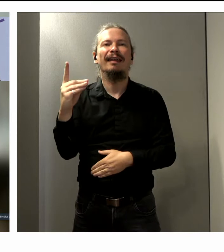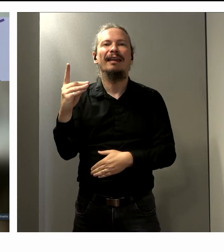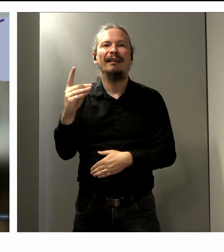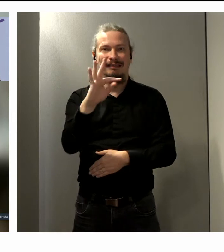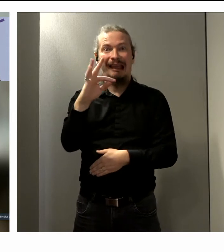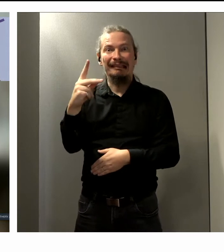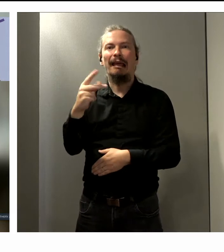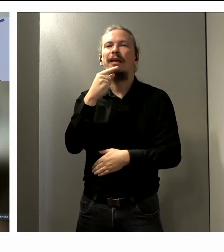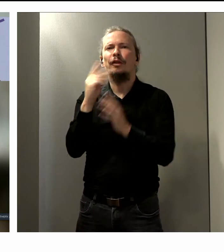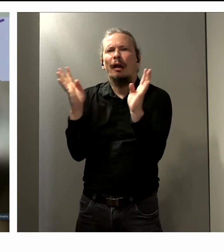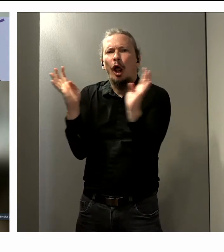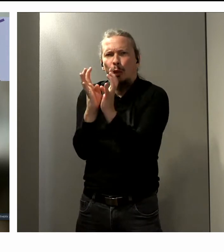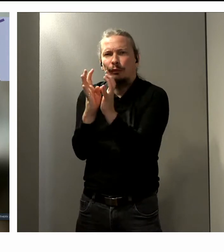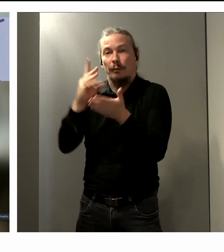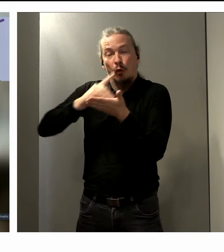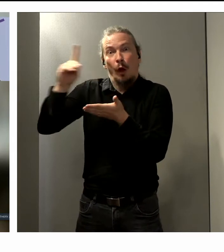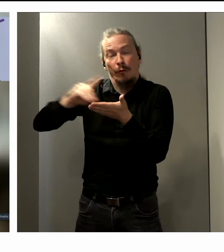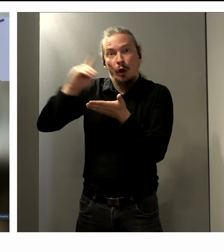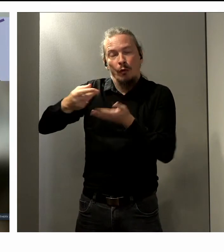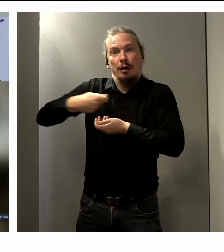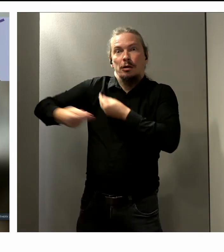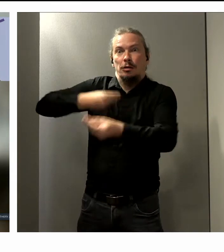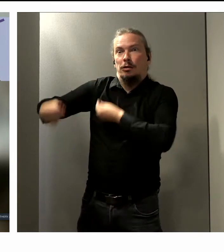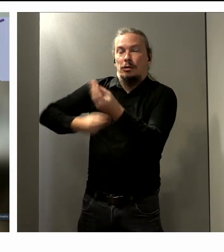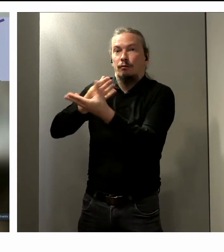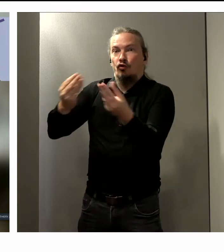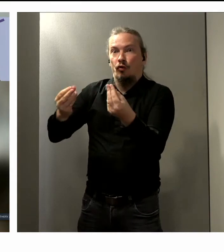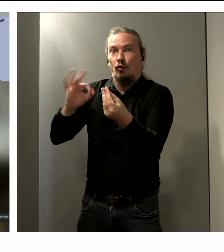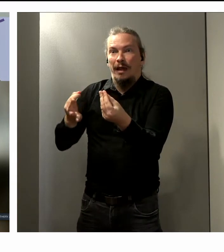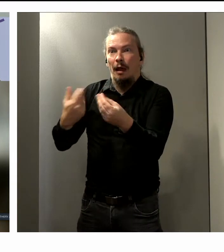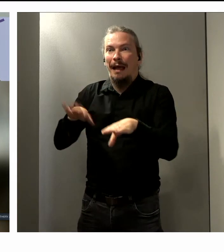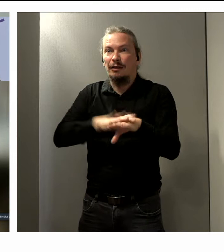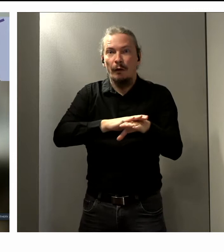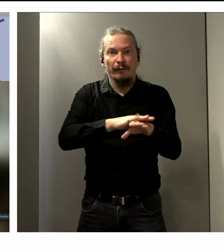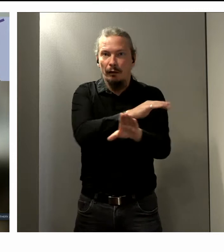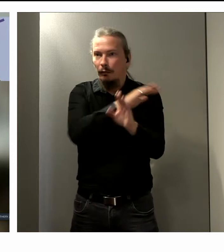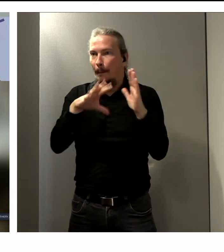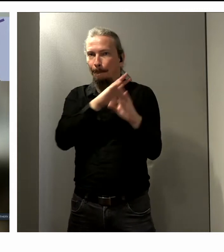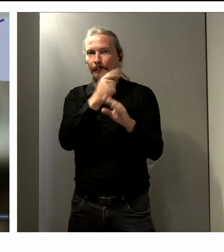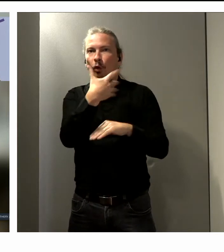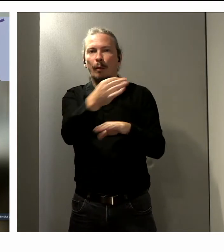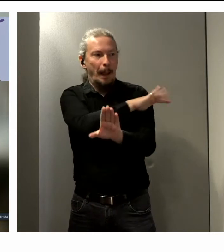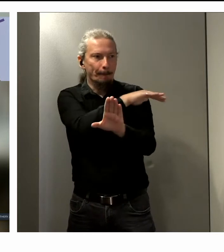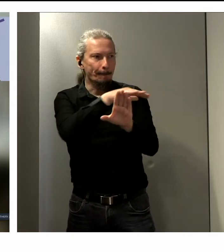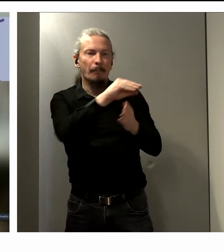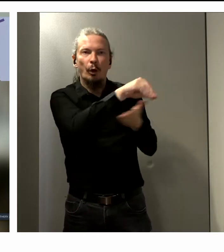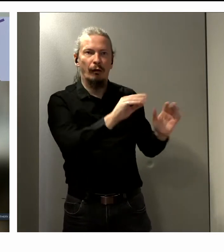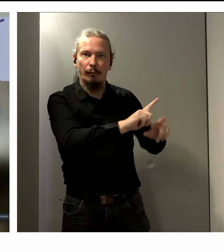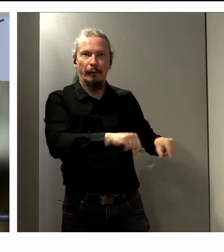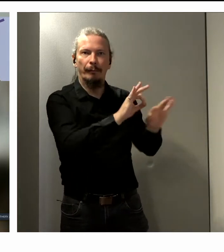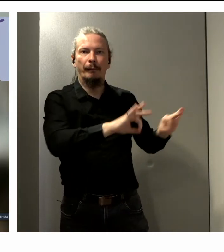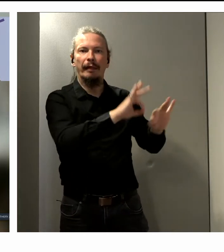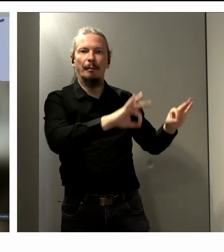dirigés impliquent forcément beaucoup de devoirs à rendre, sauf que pendant ce temps, vous n'avez toujours pas de preneur de notes, parce que ça demande du temps